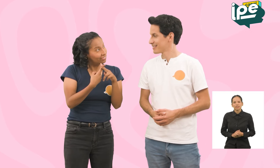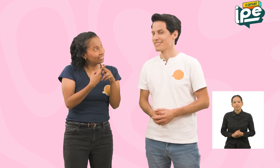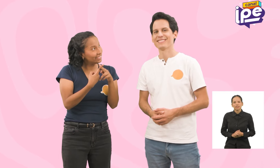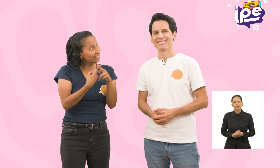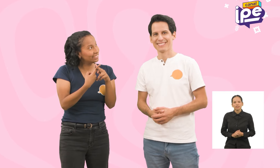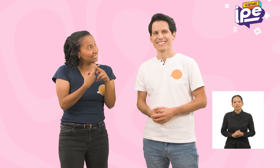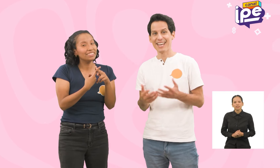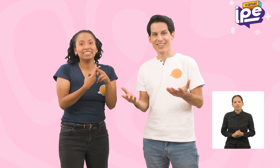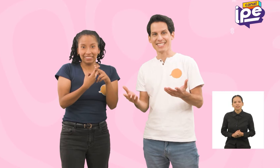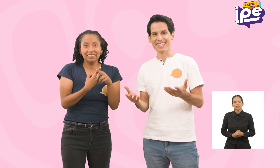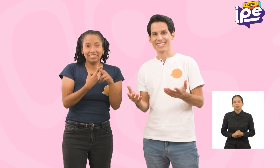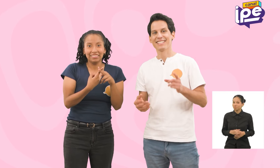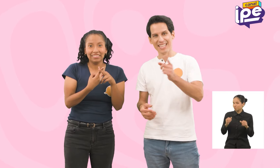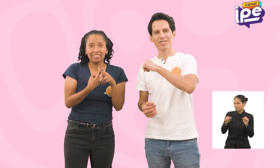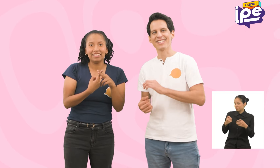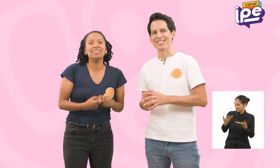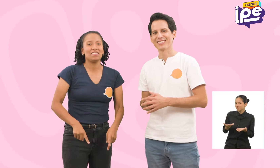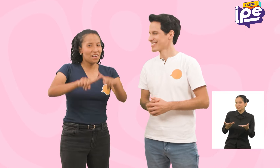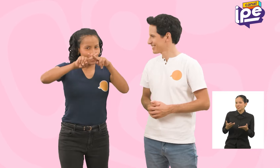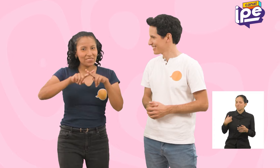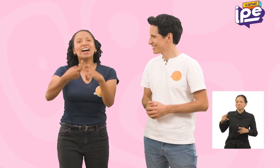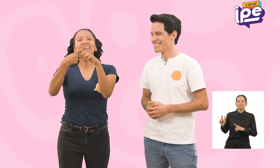empezamos Claro que sí ya estoy listo